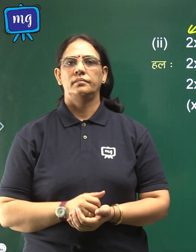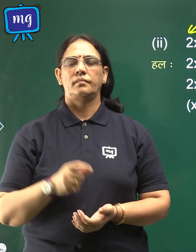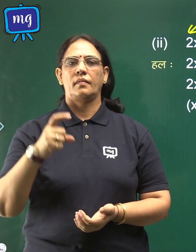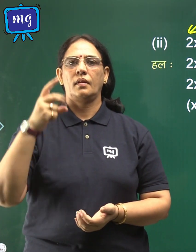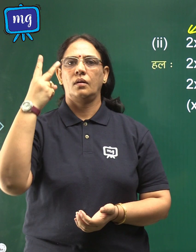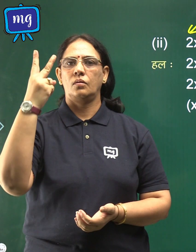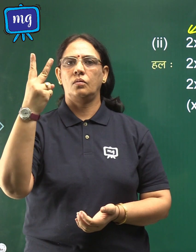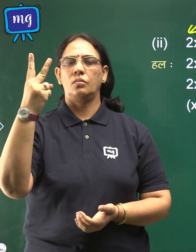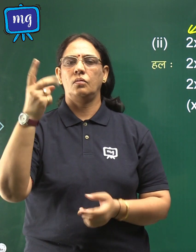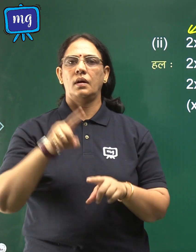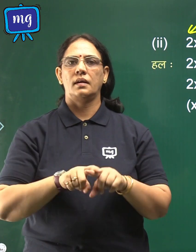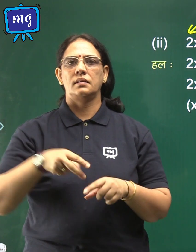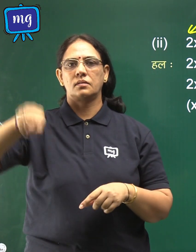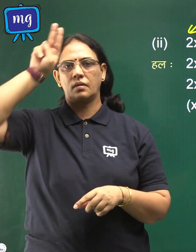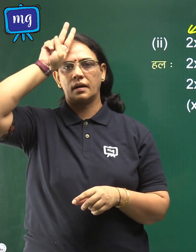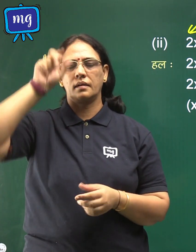2x²